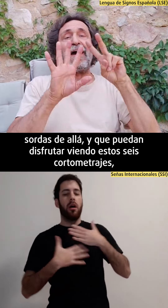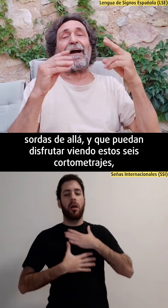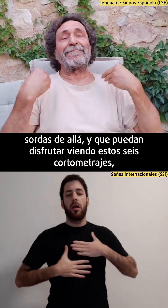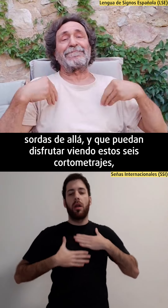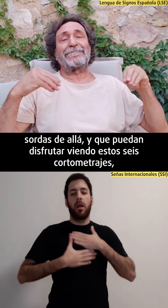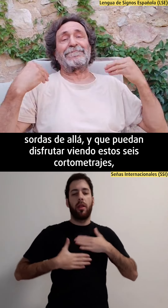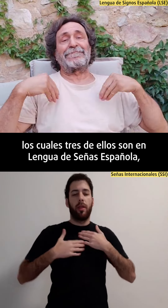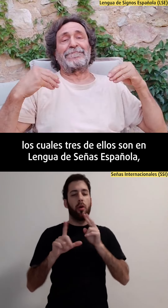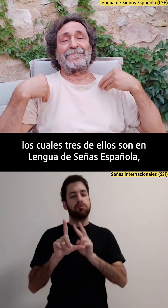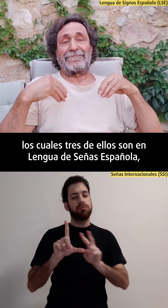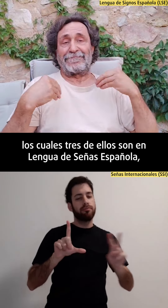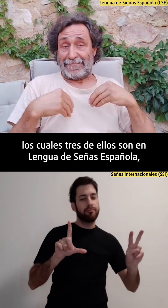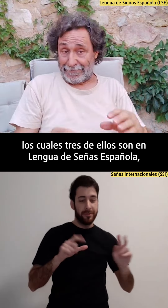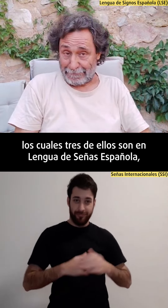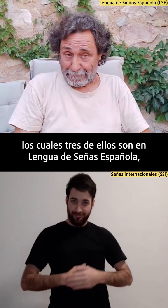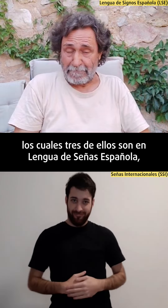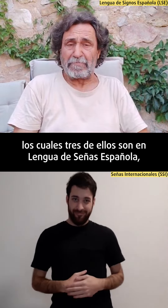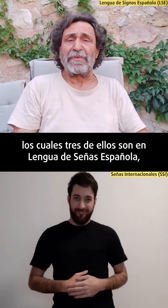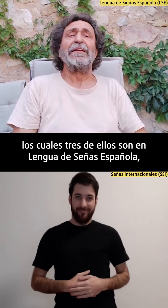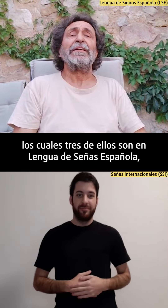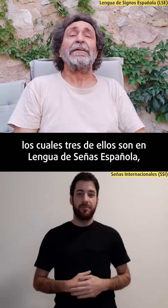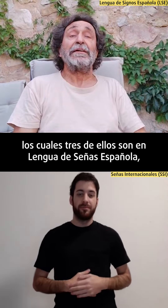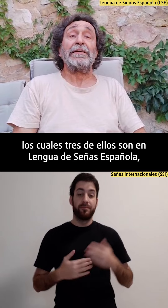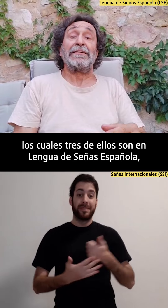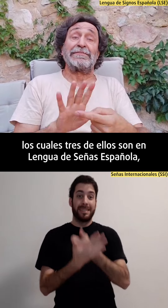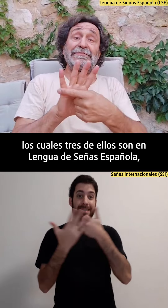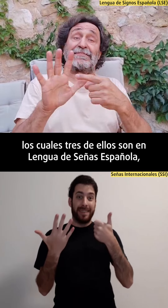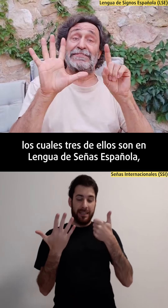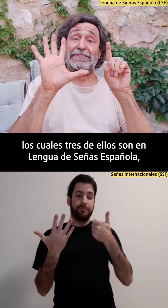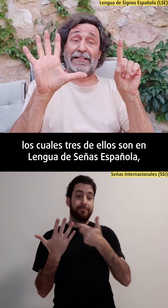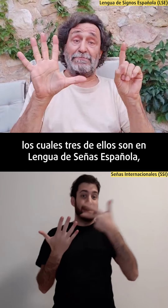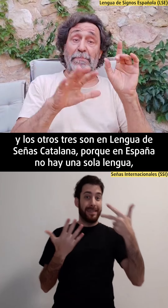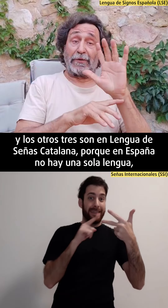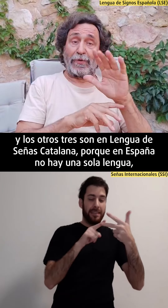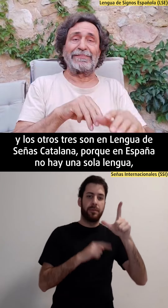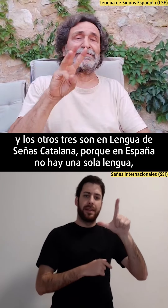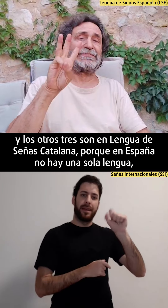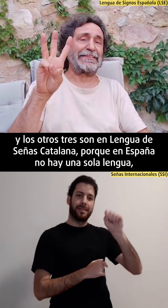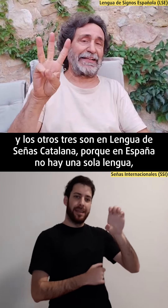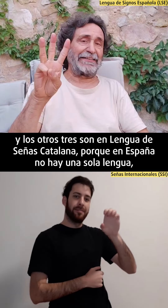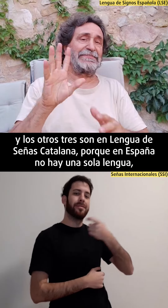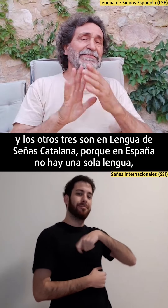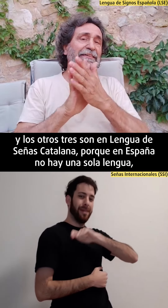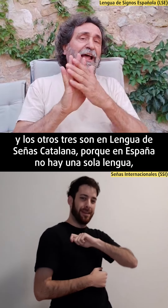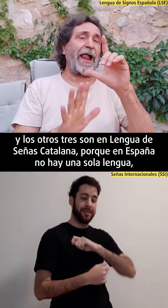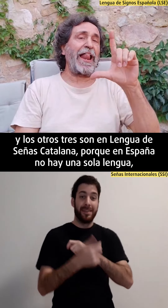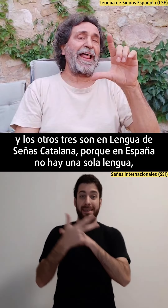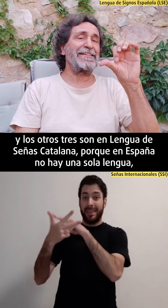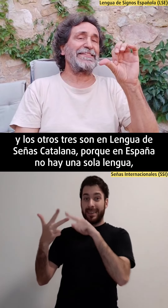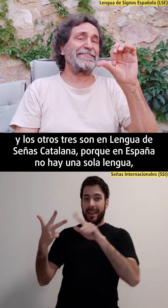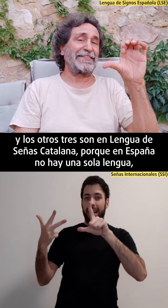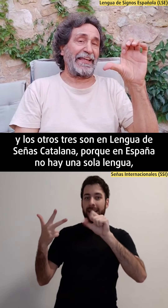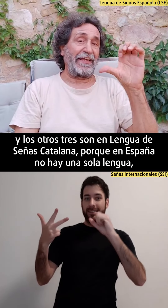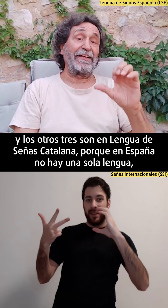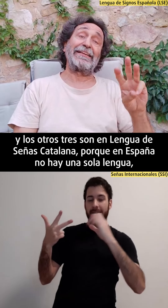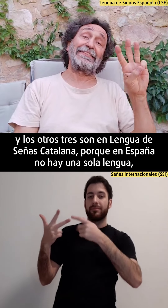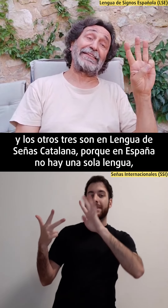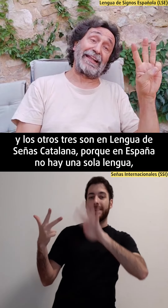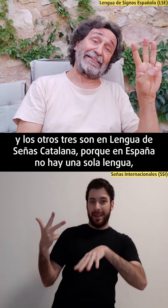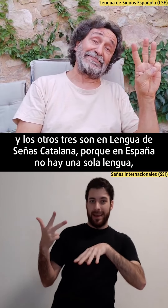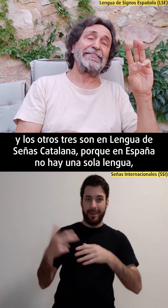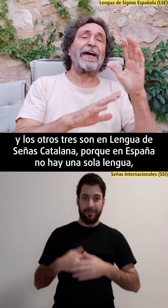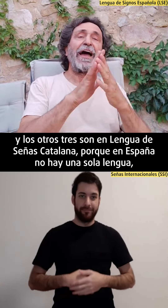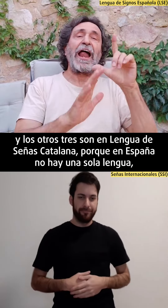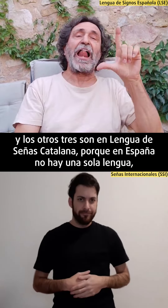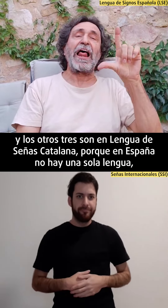seis cortometrajes los cuales tres de ellos son en lengua de señas Española y los otros tres son en lengua de señas catalanas porque en